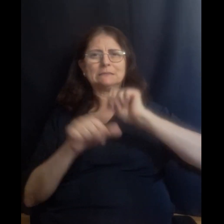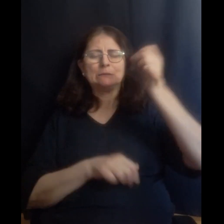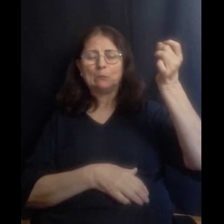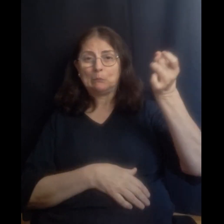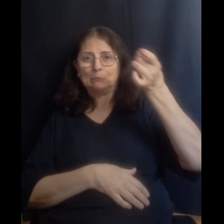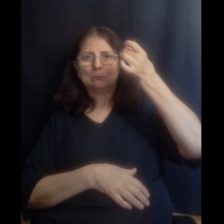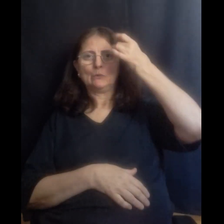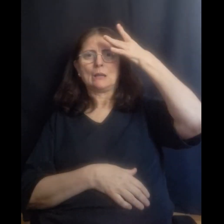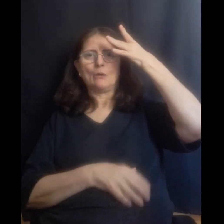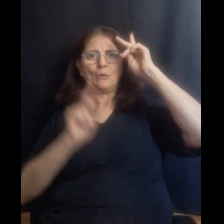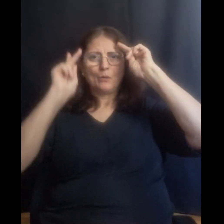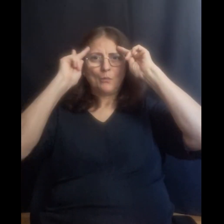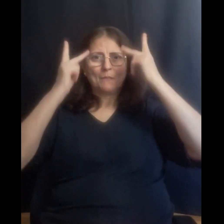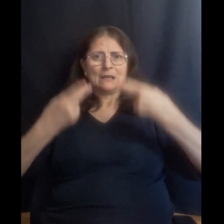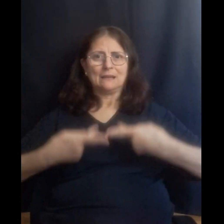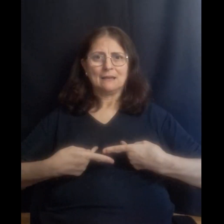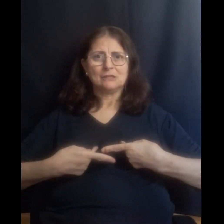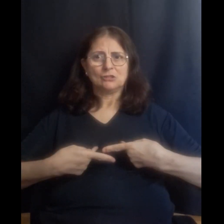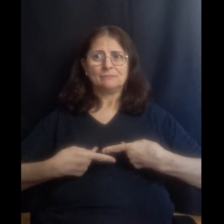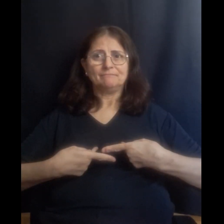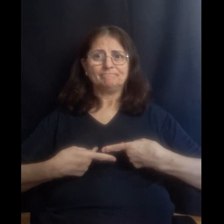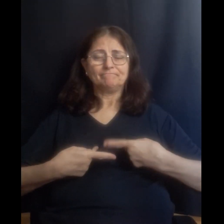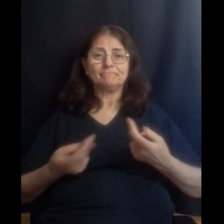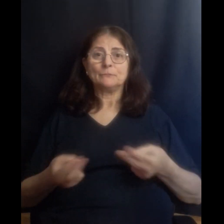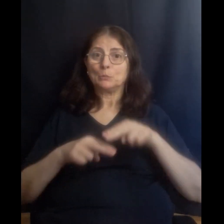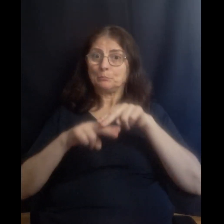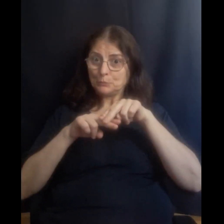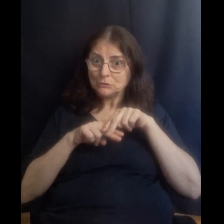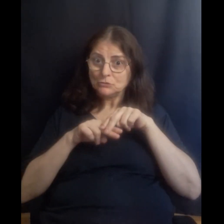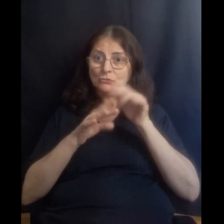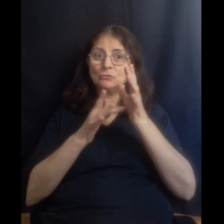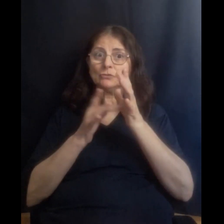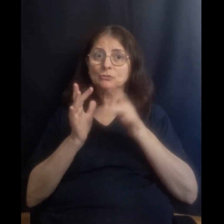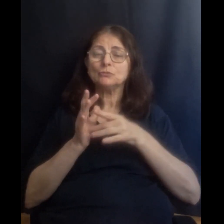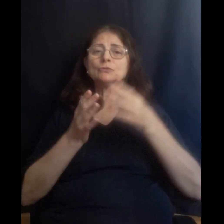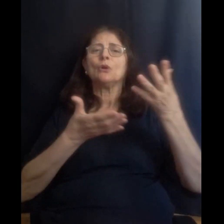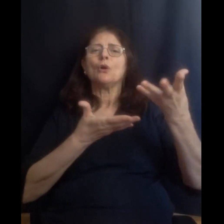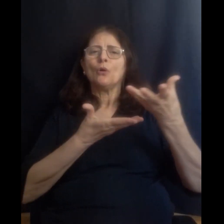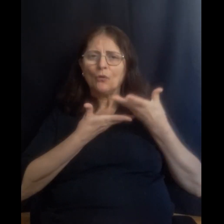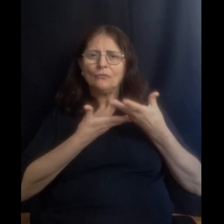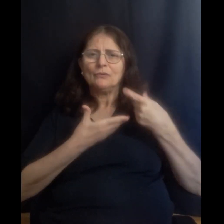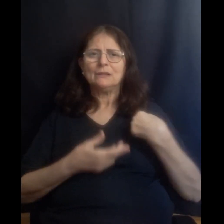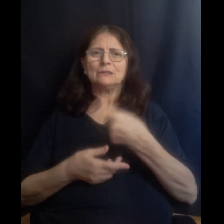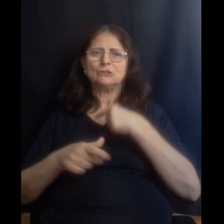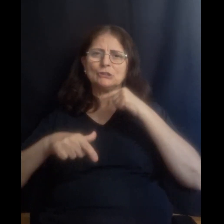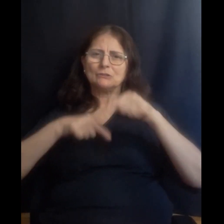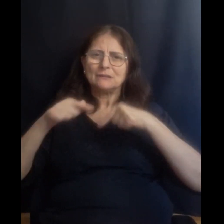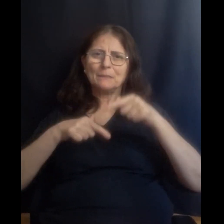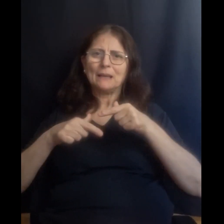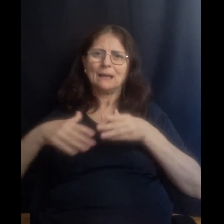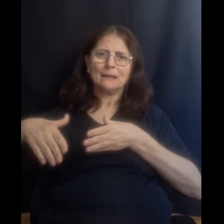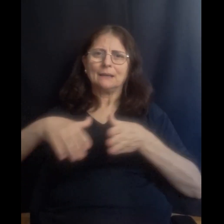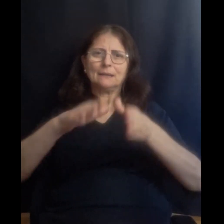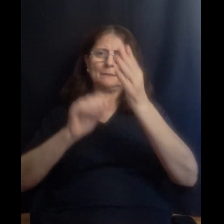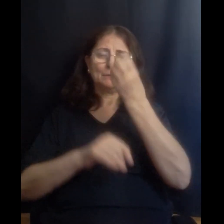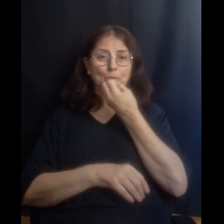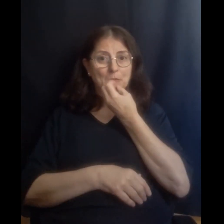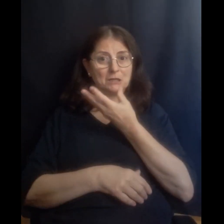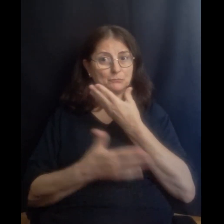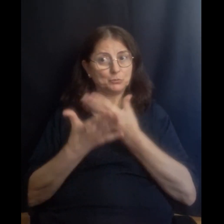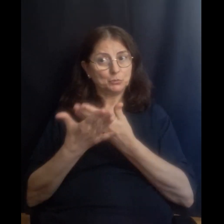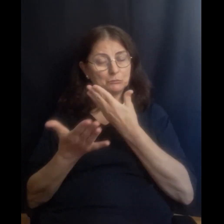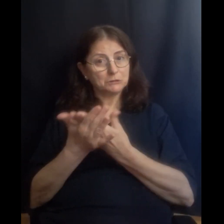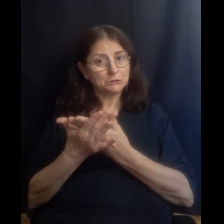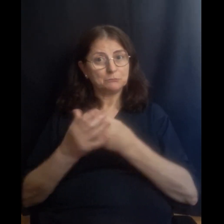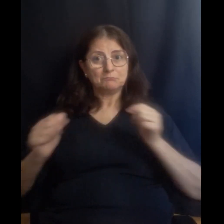transformação moral da humanidade. E por isso ele nos convida a trabalhar na seara do bem,